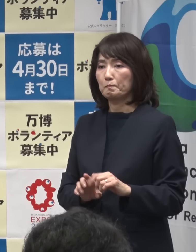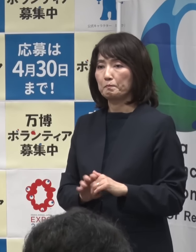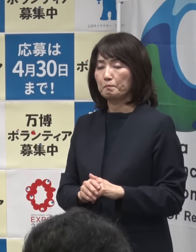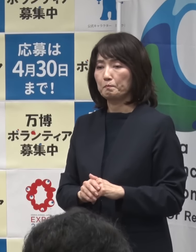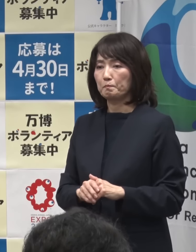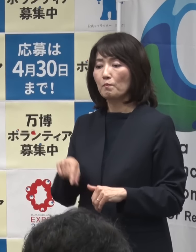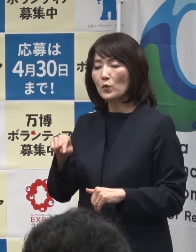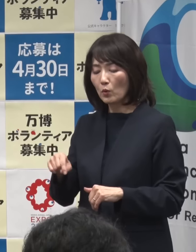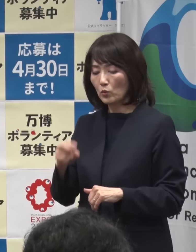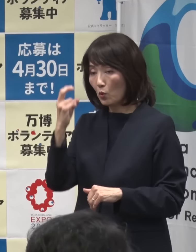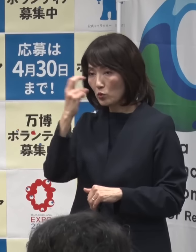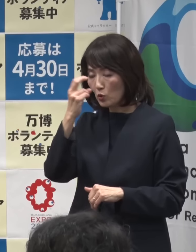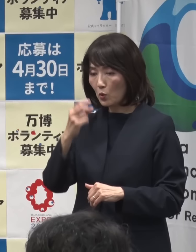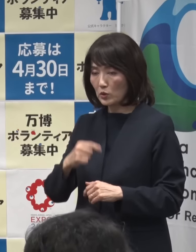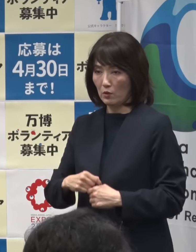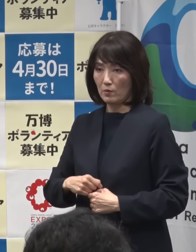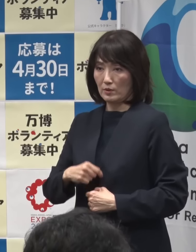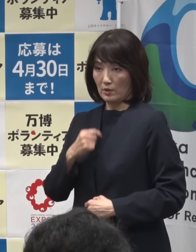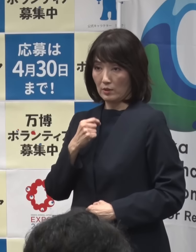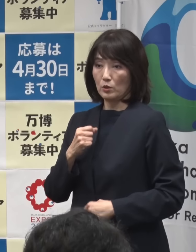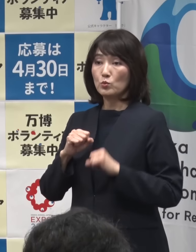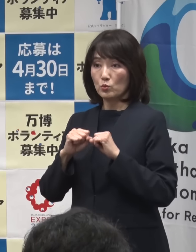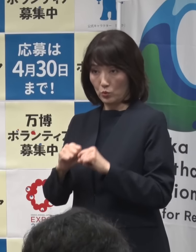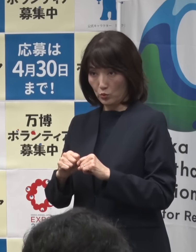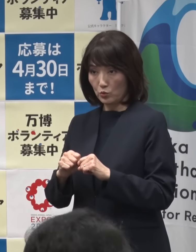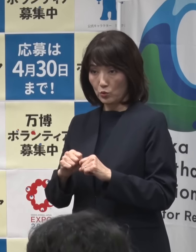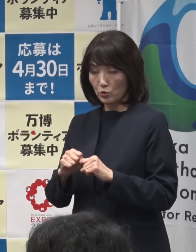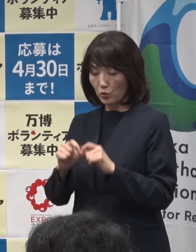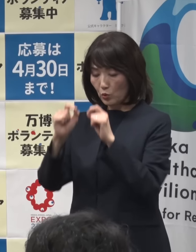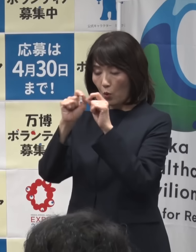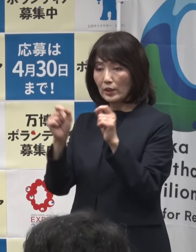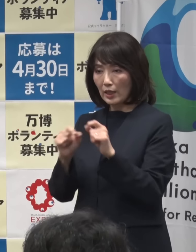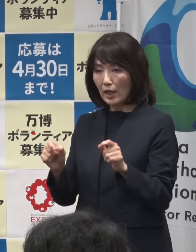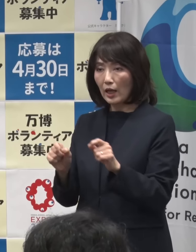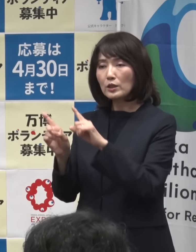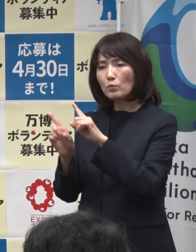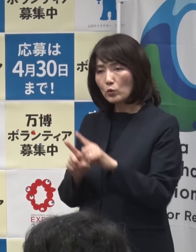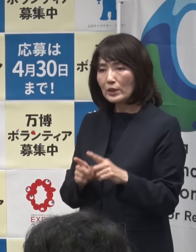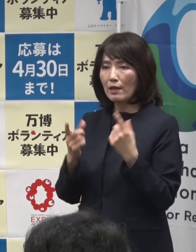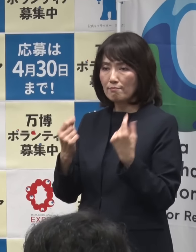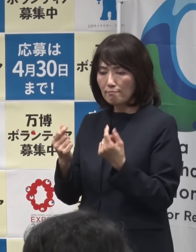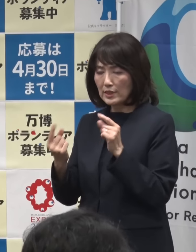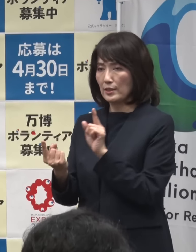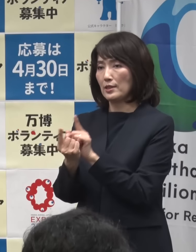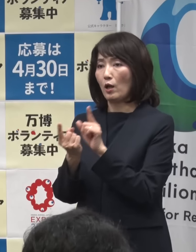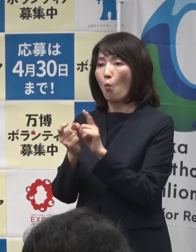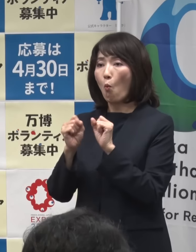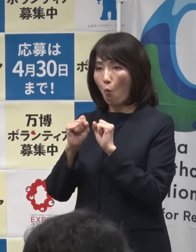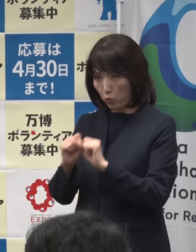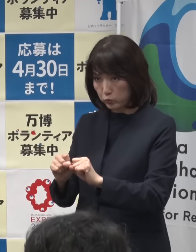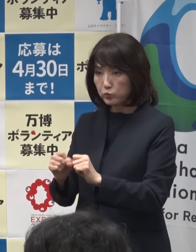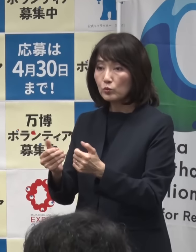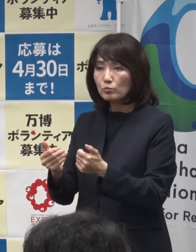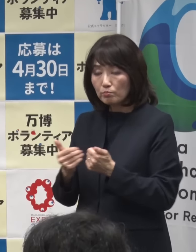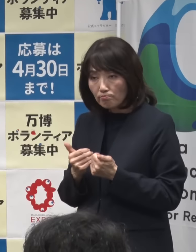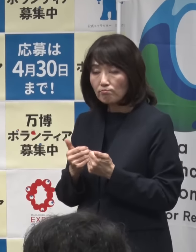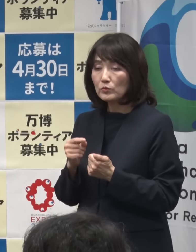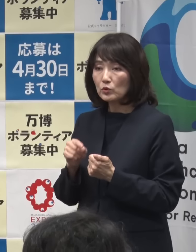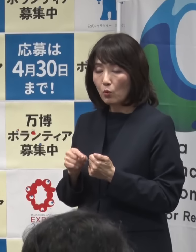まずはその調査を公正にするということと、調査結果に基づいて適正に対応するとすべしということ